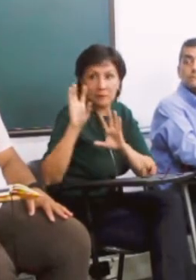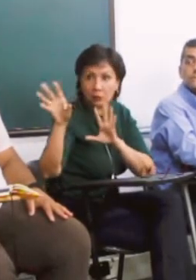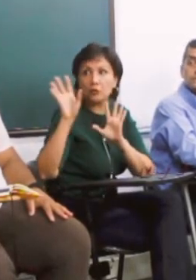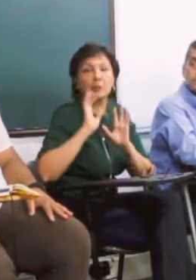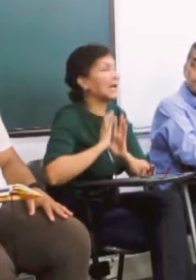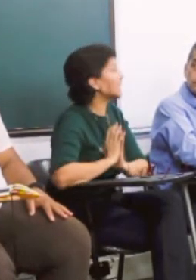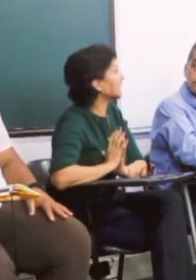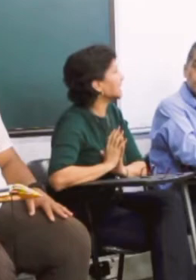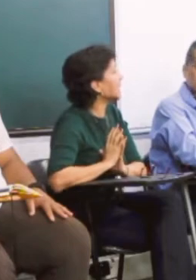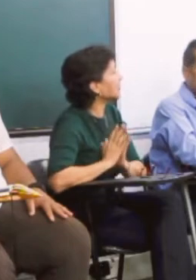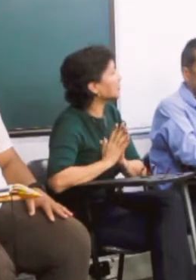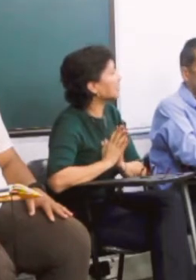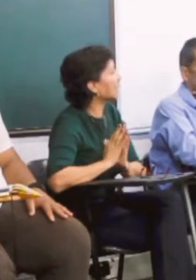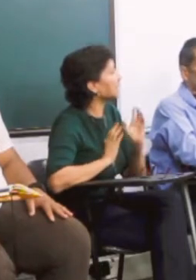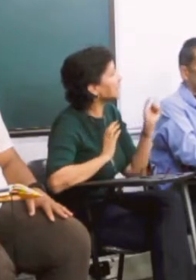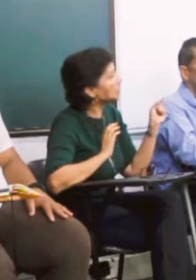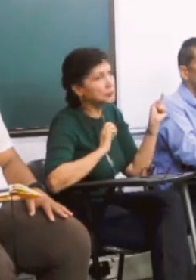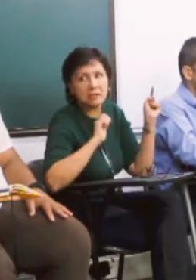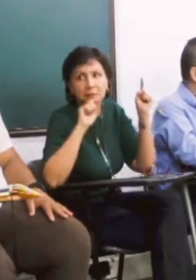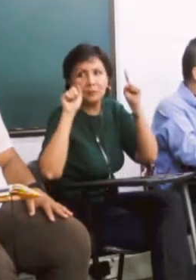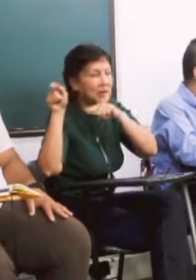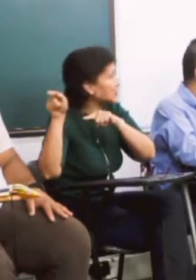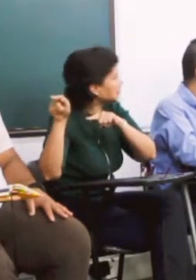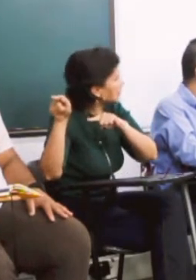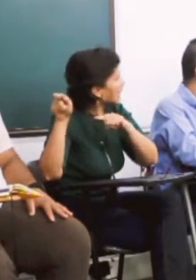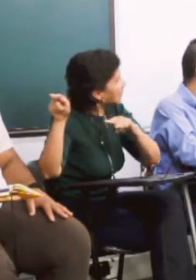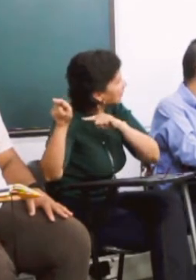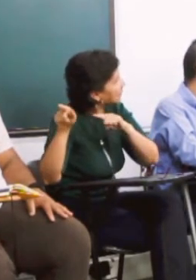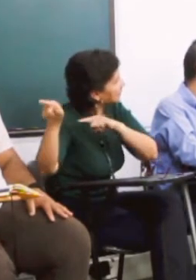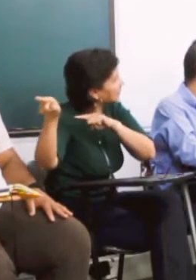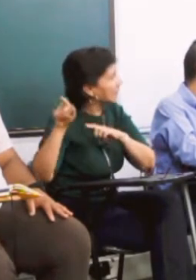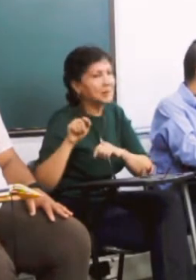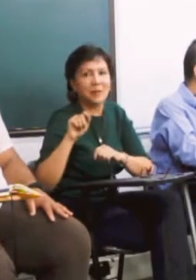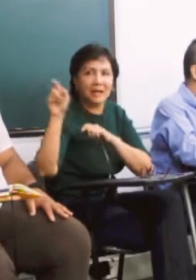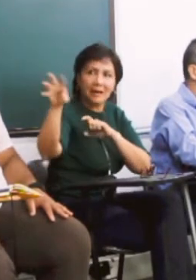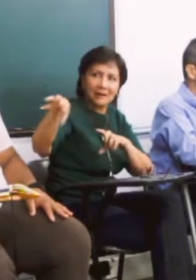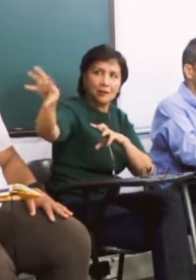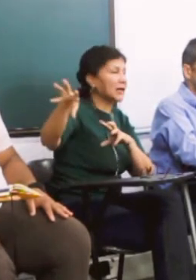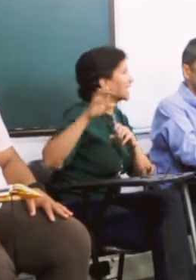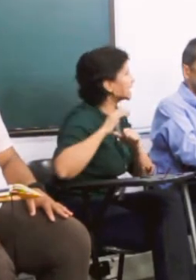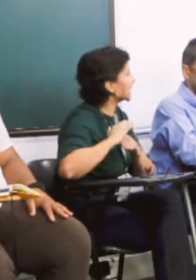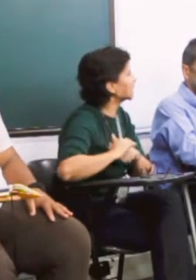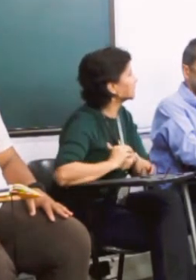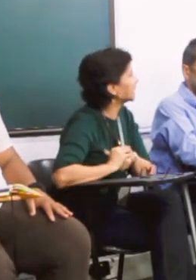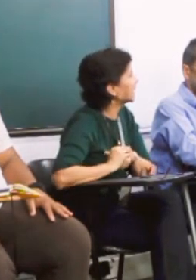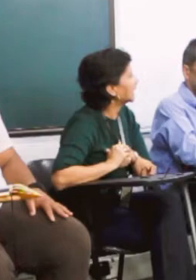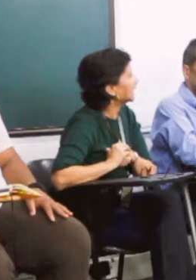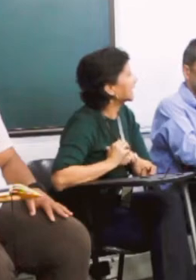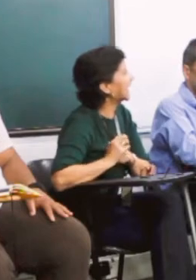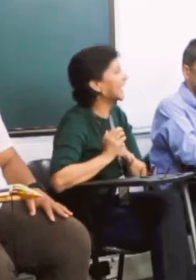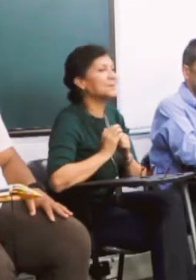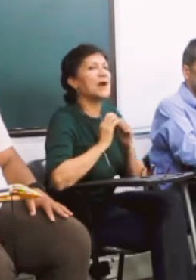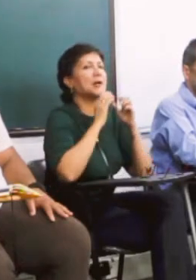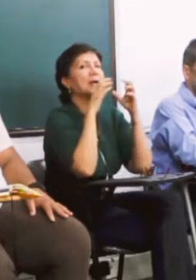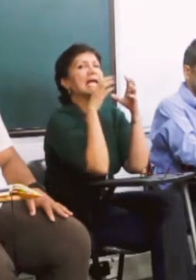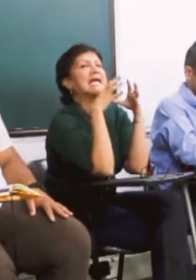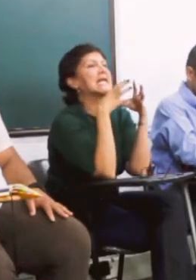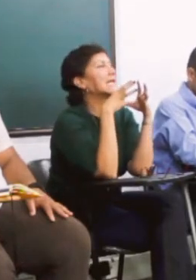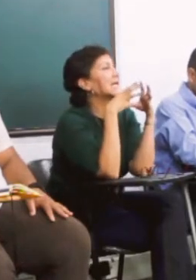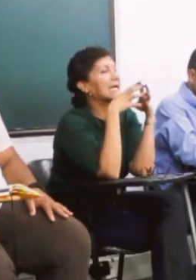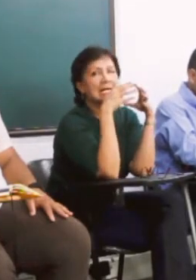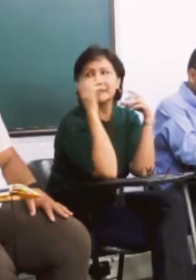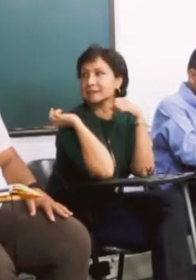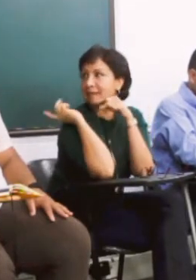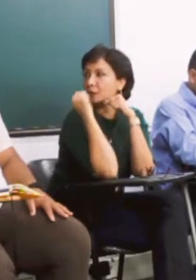Entonces, los 2 planes de desarrollo. Entonces, para el otro lado, para ir organizando. Ya también incluso